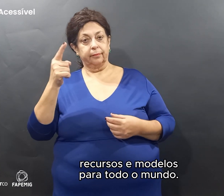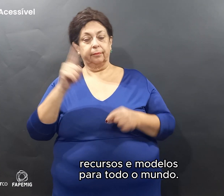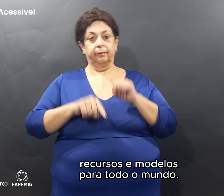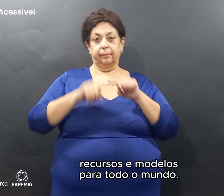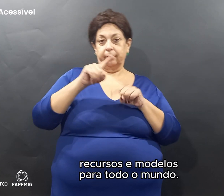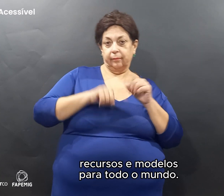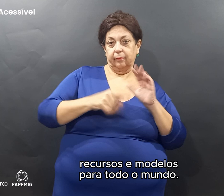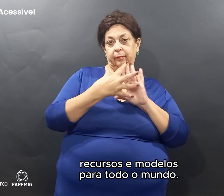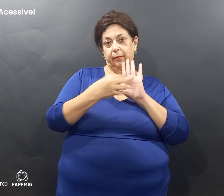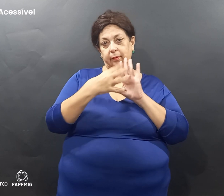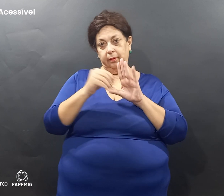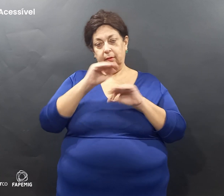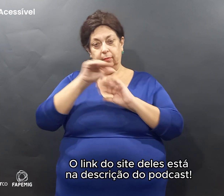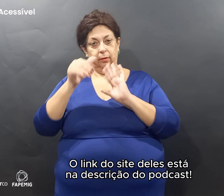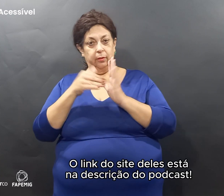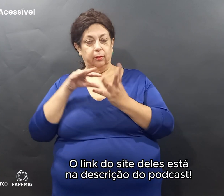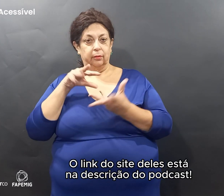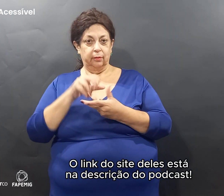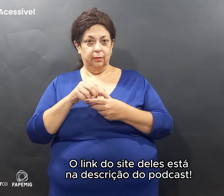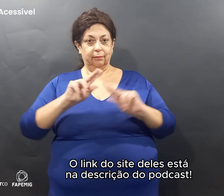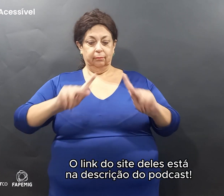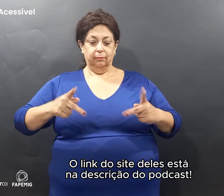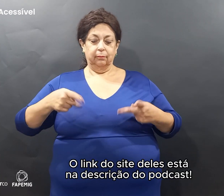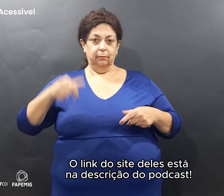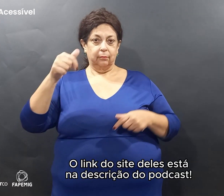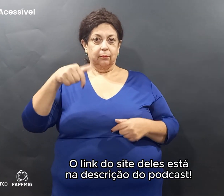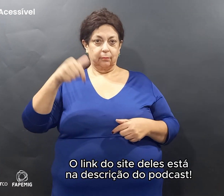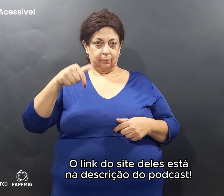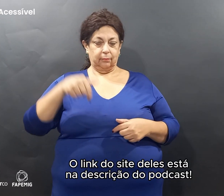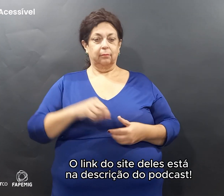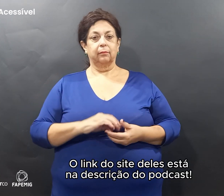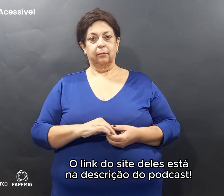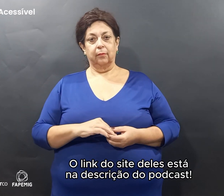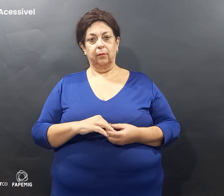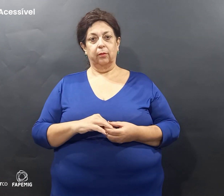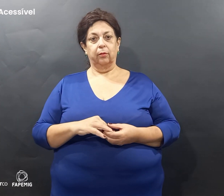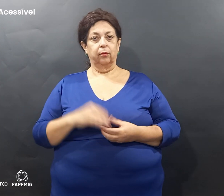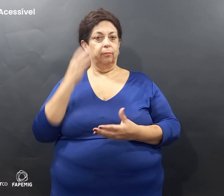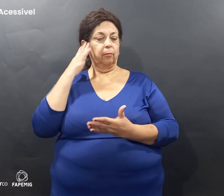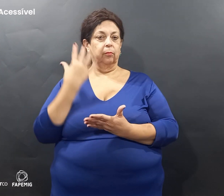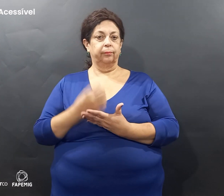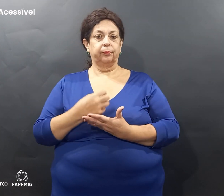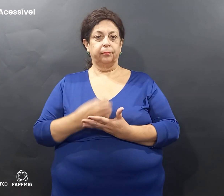e modelos para todo mundo. O link do site deles está na descrição do podcast.